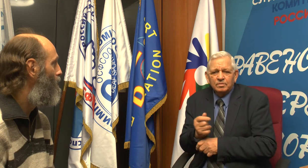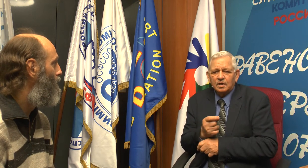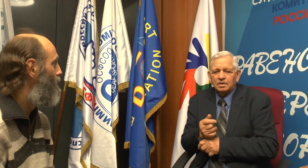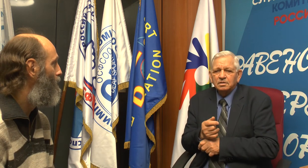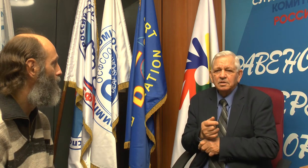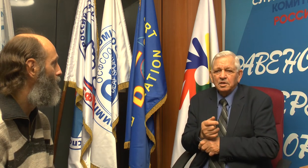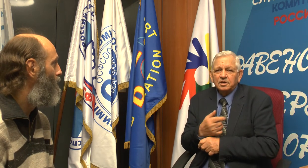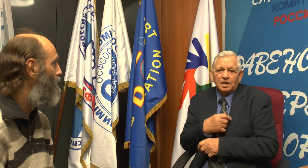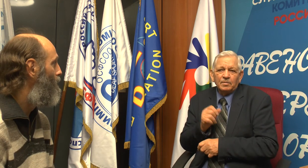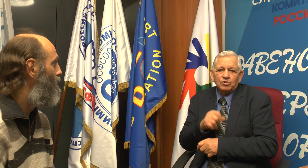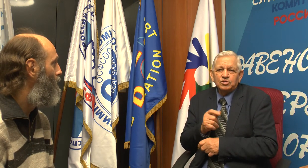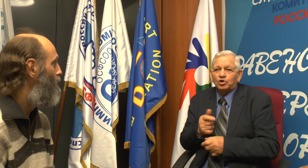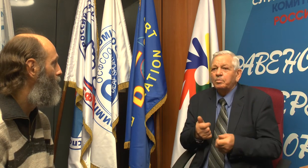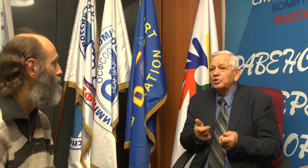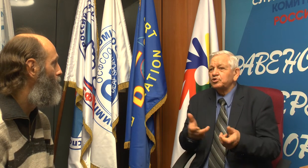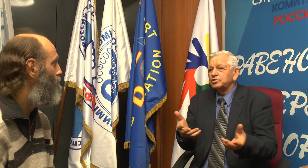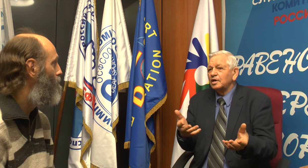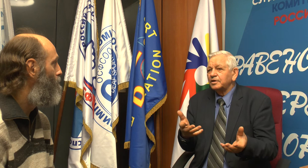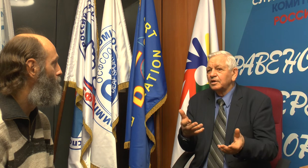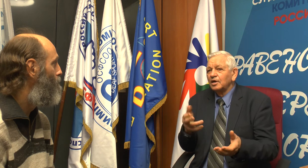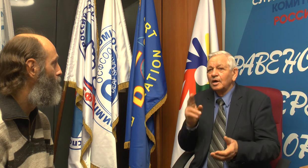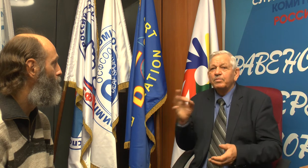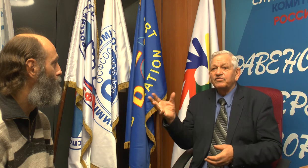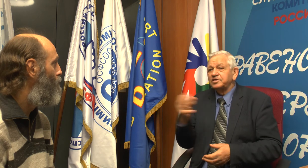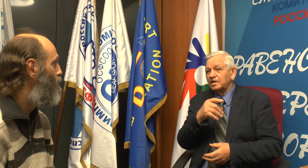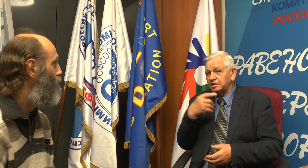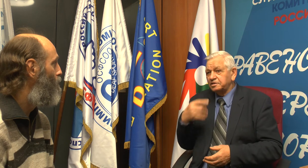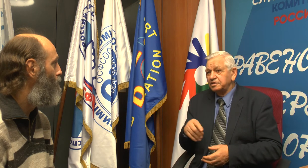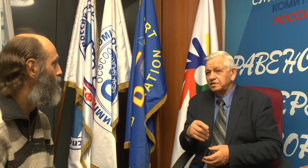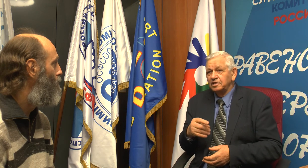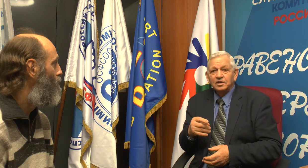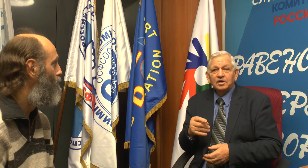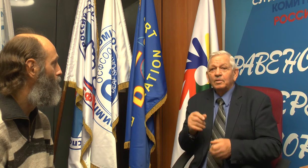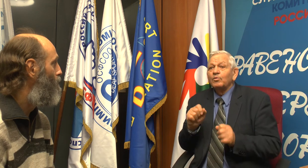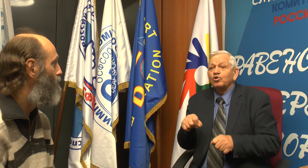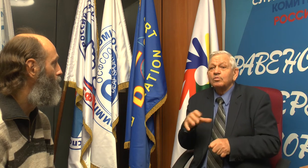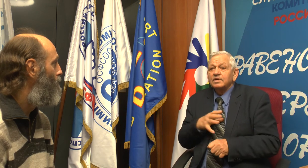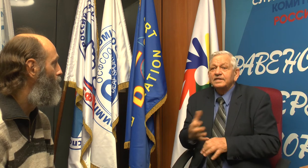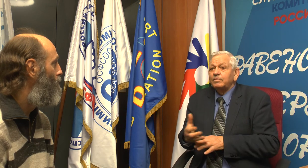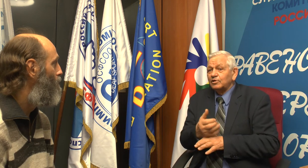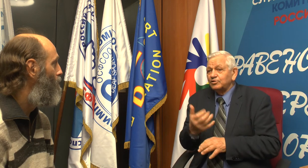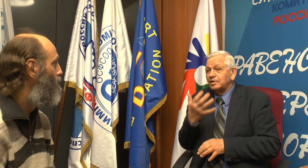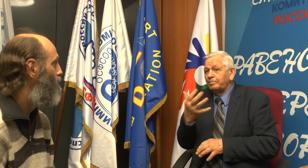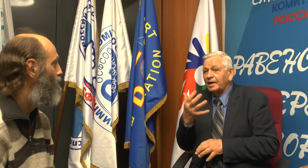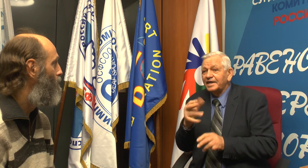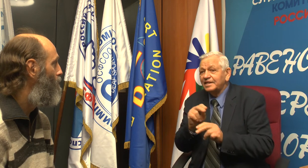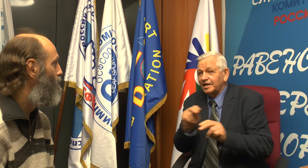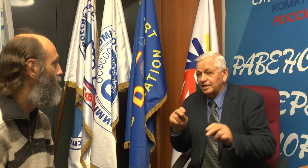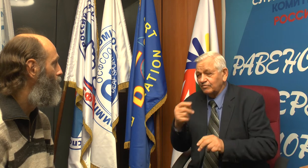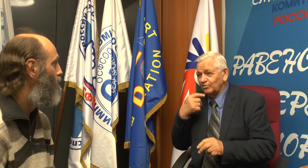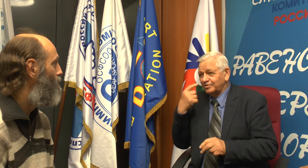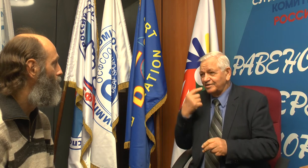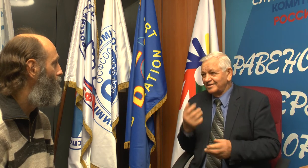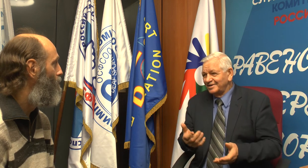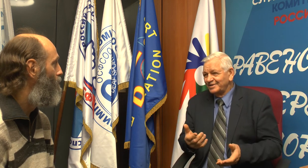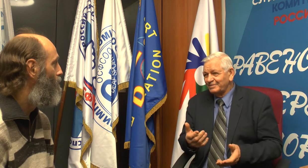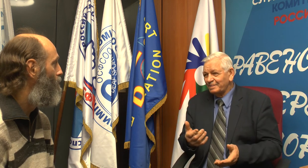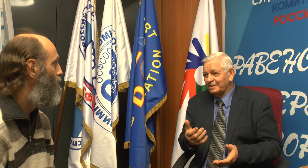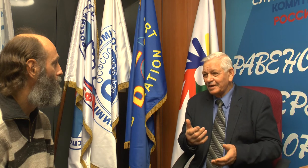мало. Я могу даже посчитать, по всей России, может быть, наберется 5 тренеров глухих. А